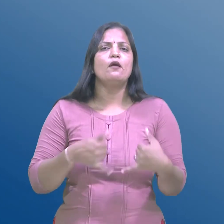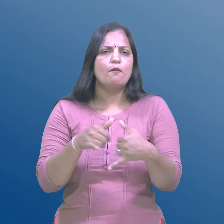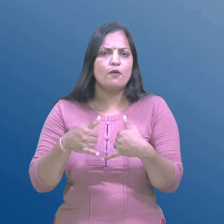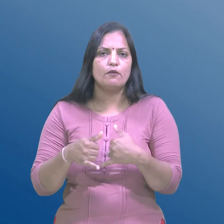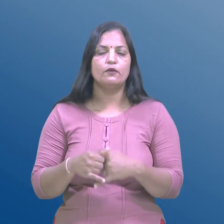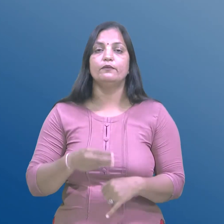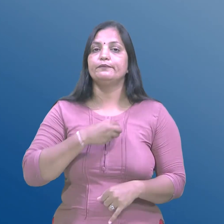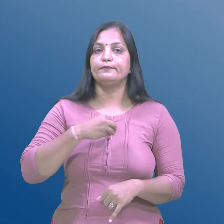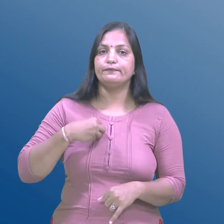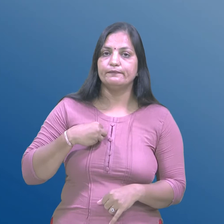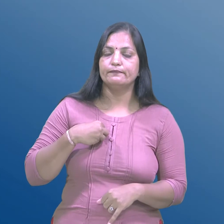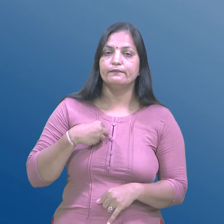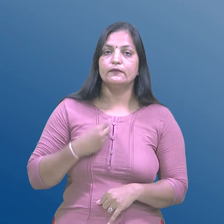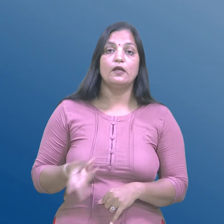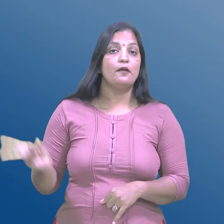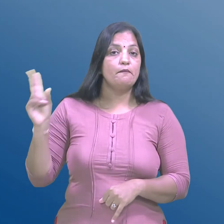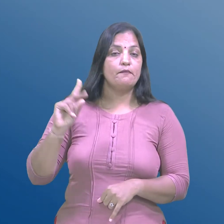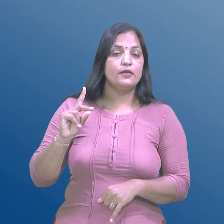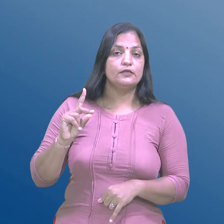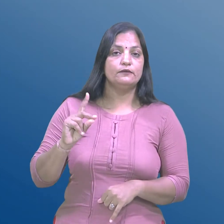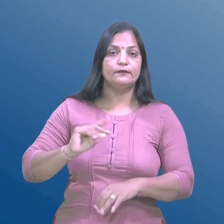તબીબી, આરોગ્ય અને પુનઃસ્થાપન,